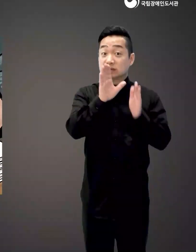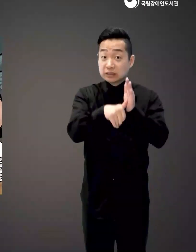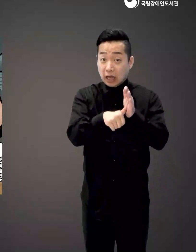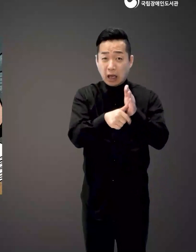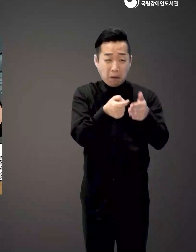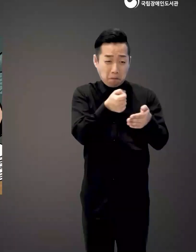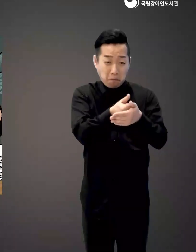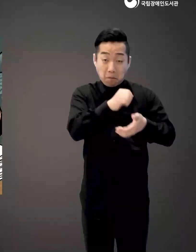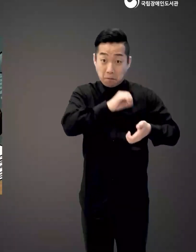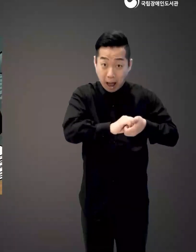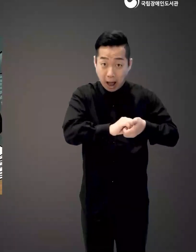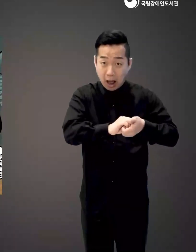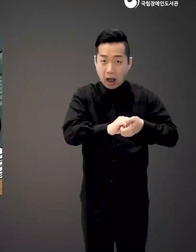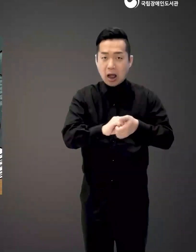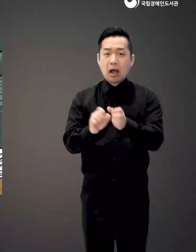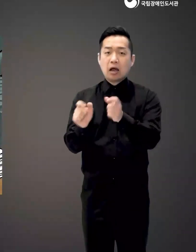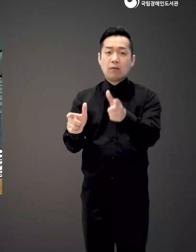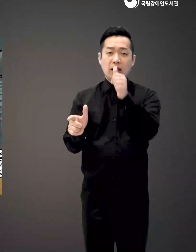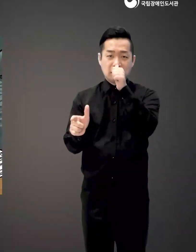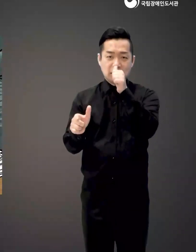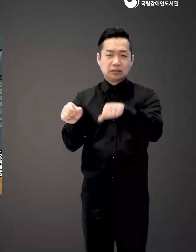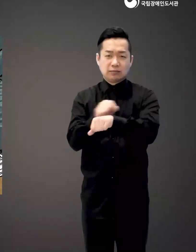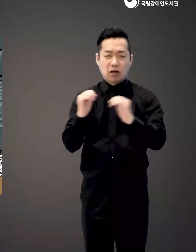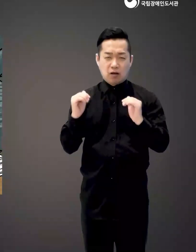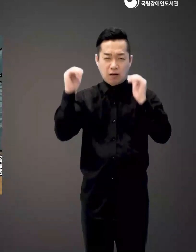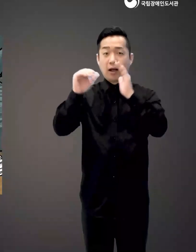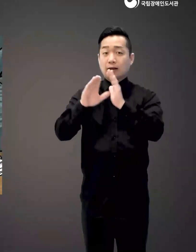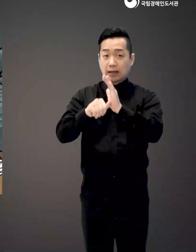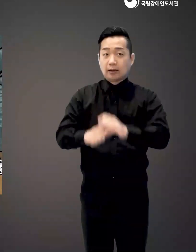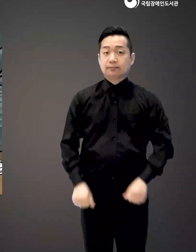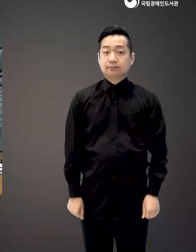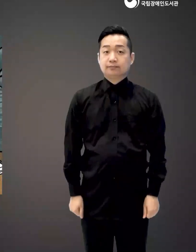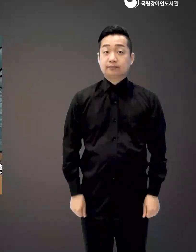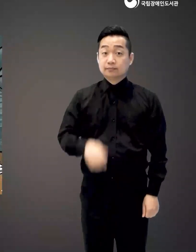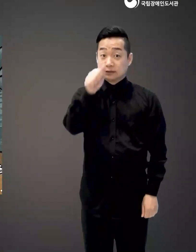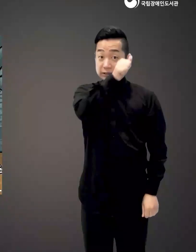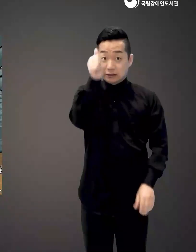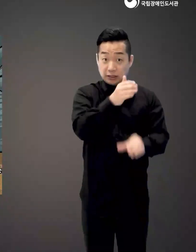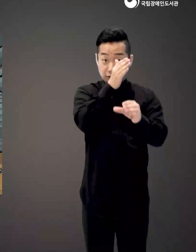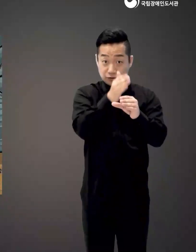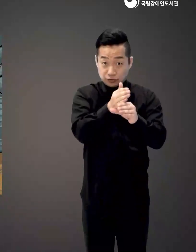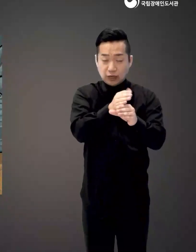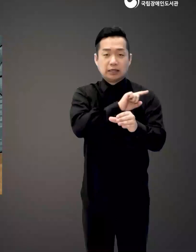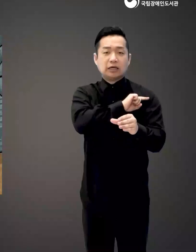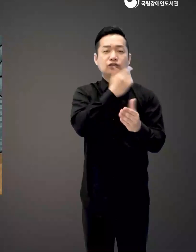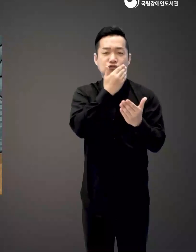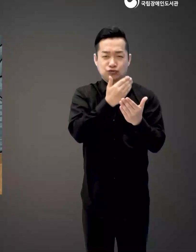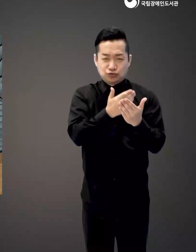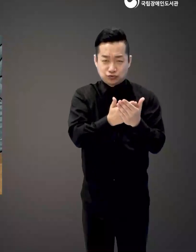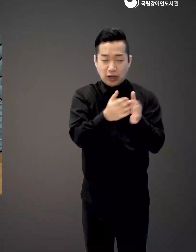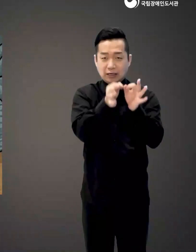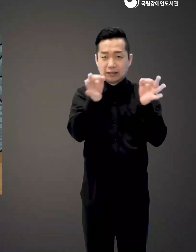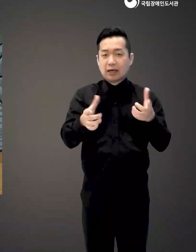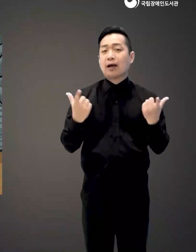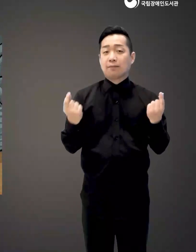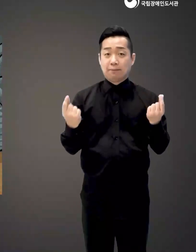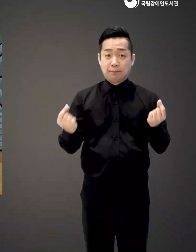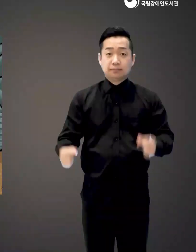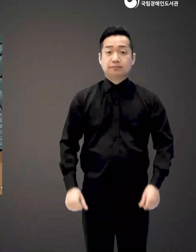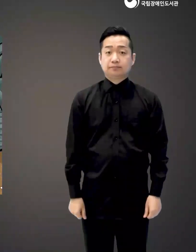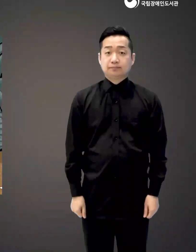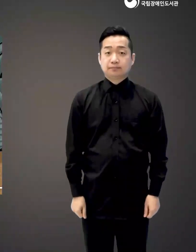노후는 독특한 제약과 기회가 있는 특별한 성장기이다. 또 인생에서 가장 중요한 기간이기도